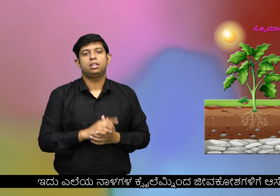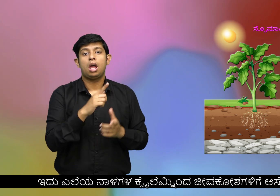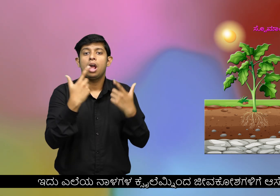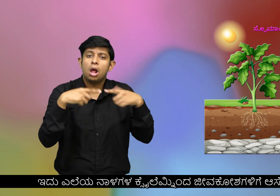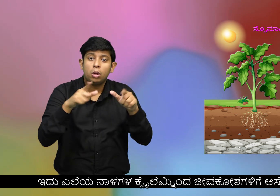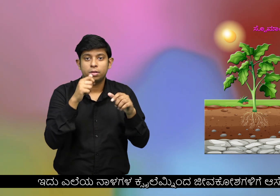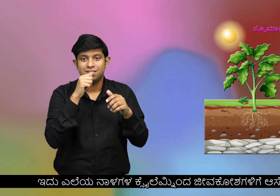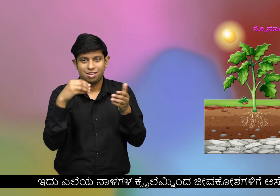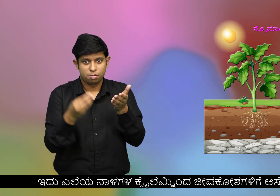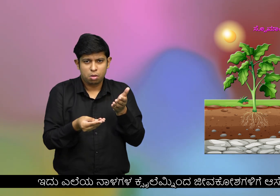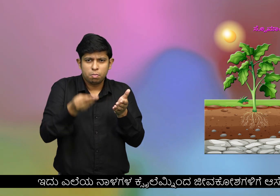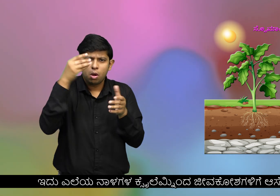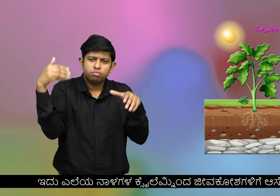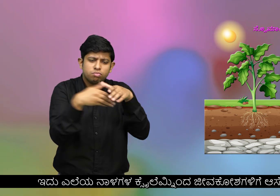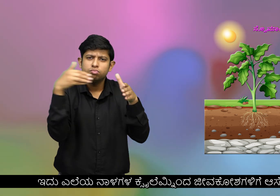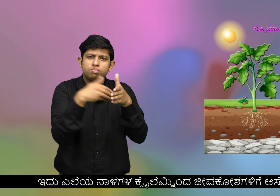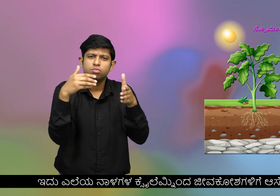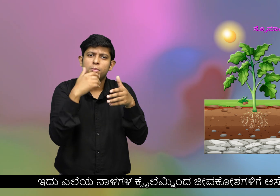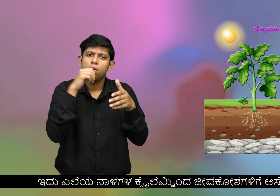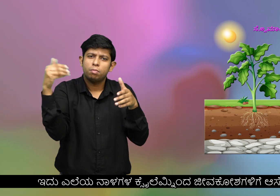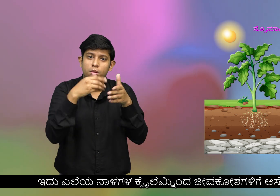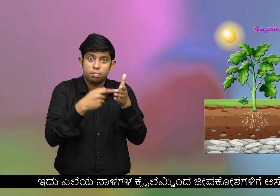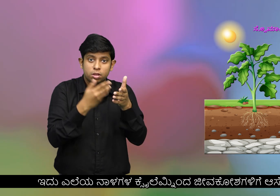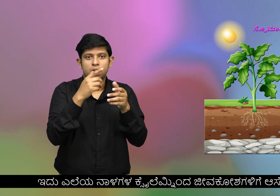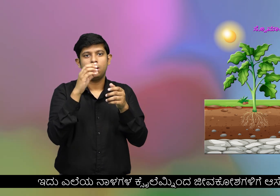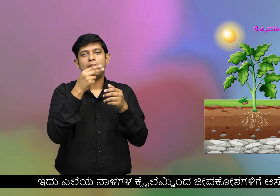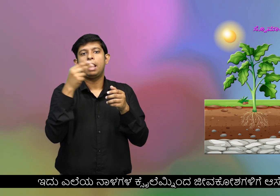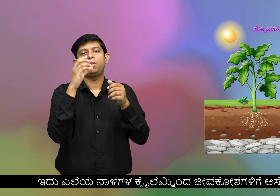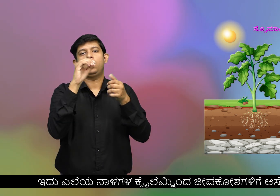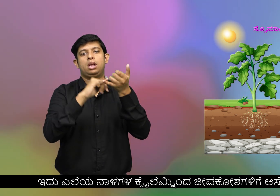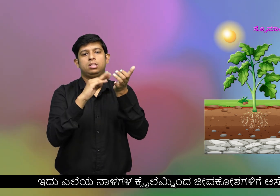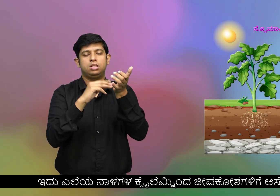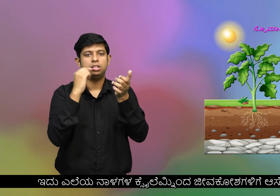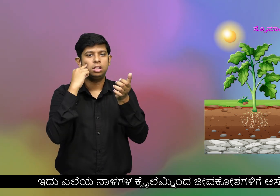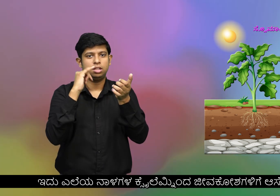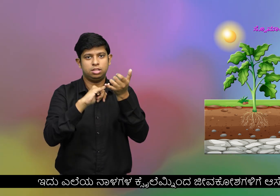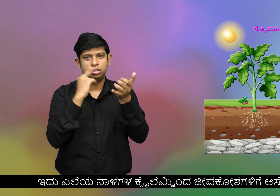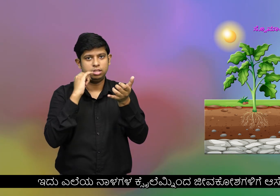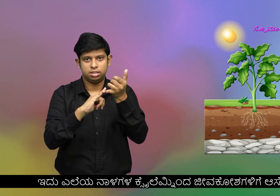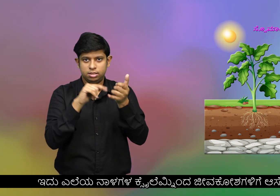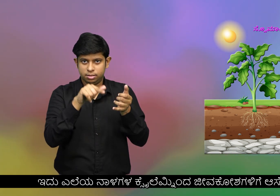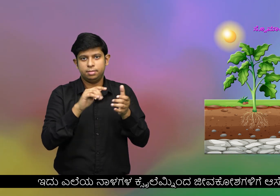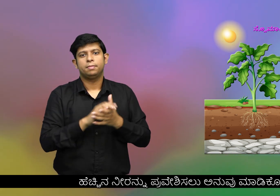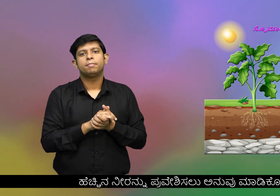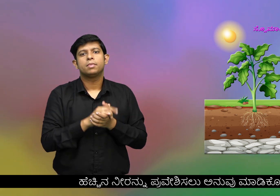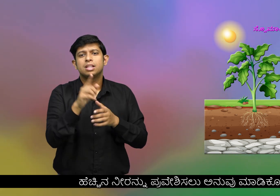ಇದು ಎಲೆಯ ನಾಳಗಳ ಕಸೈಲಮ್ನಿಂದ ಜೀವಕೋಶಗಳಿಗೆ ಆಸ್ಮೋಸಿಸ್ ಮೂಲಕ ಹೆಚ್ಚಿನ